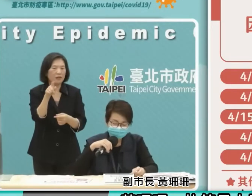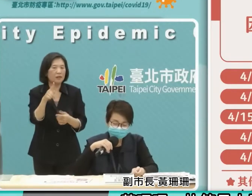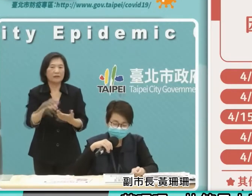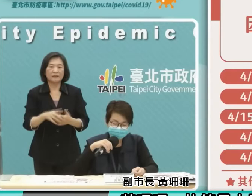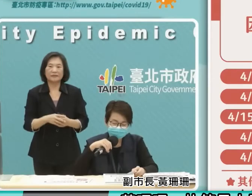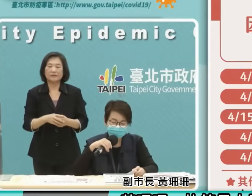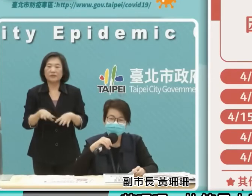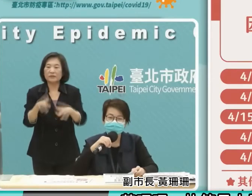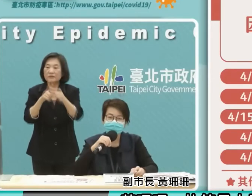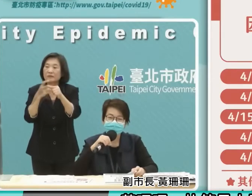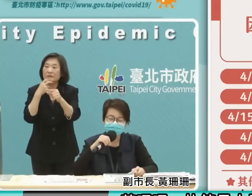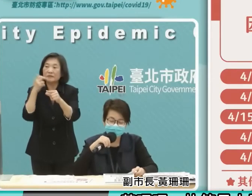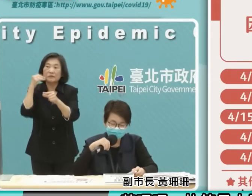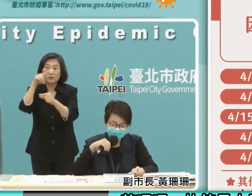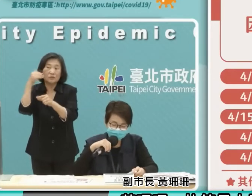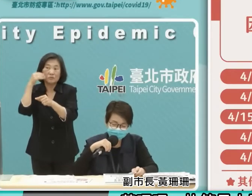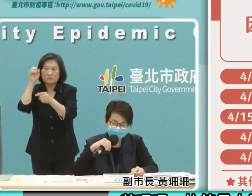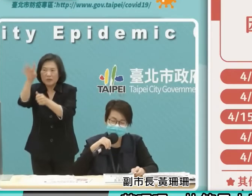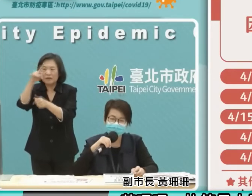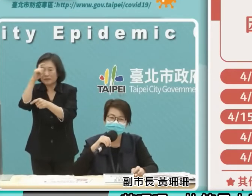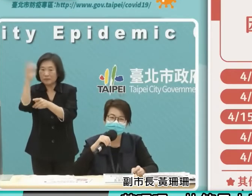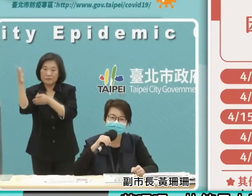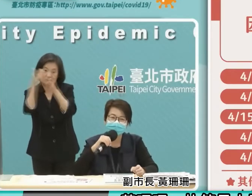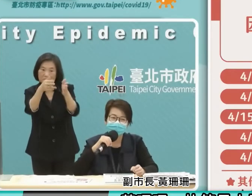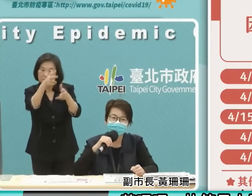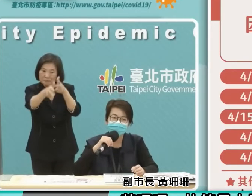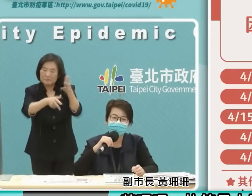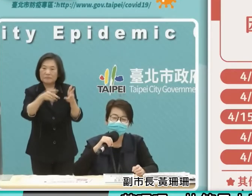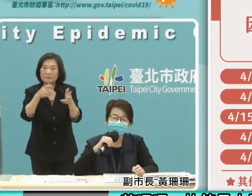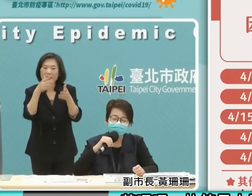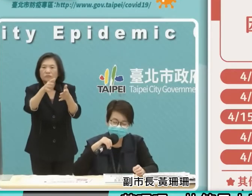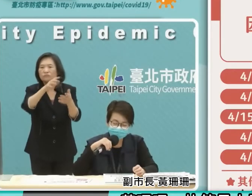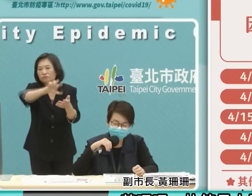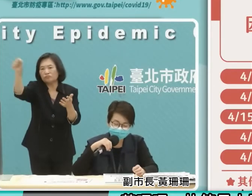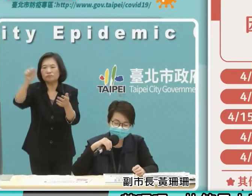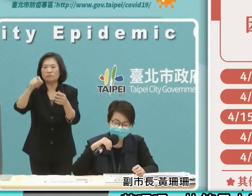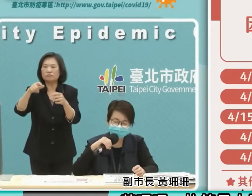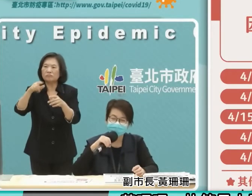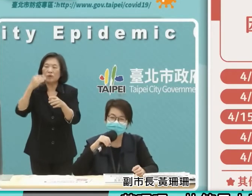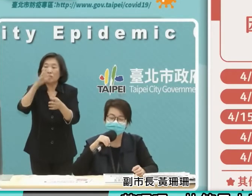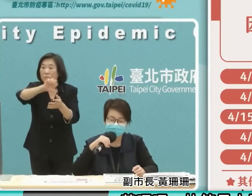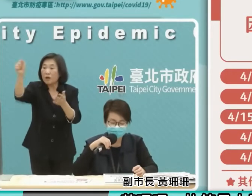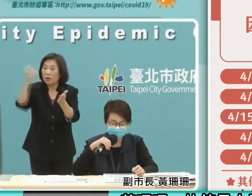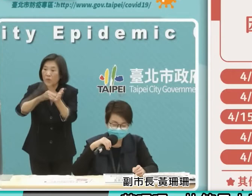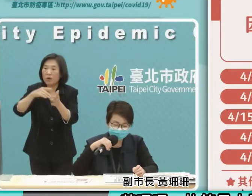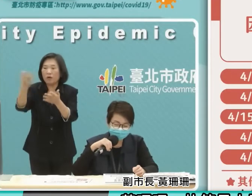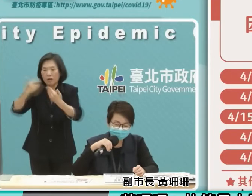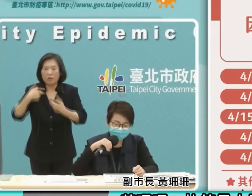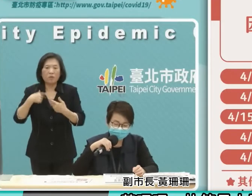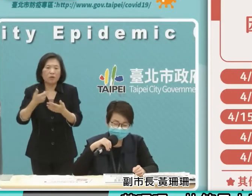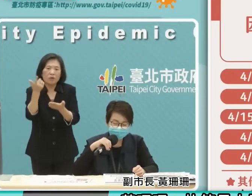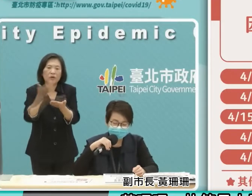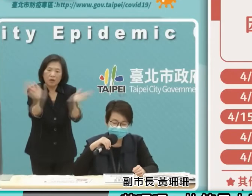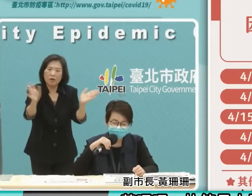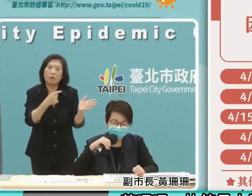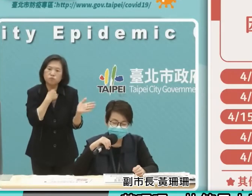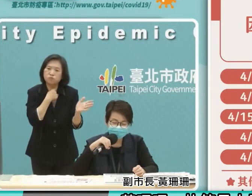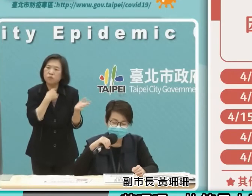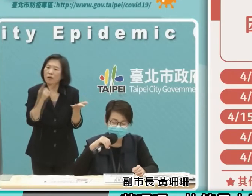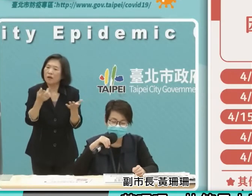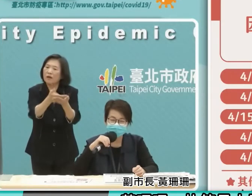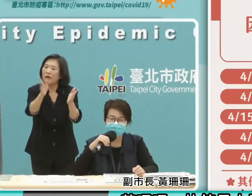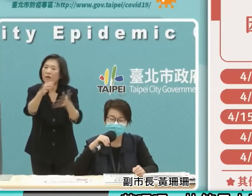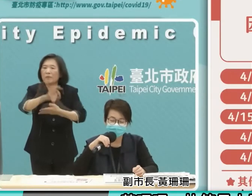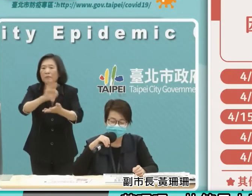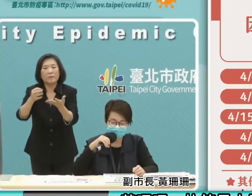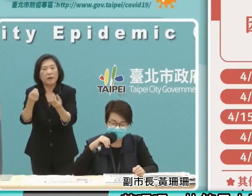望中央在征用快筛剂之后，其实就应该赶快快速的提供给人民能够取得。那虽